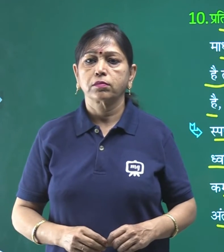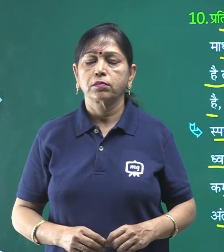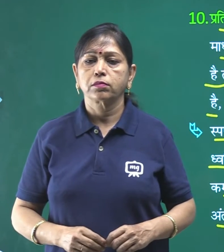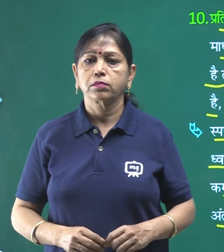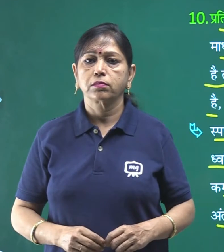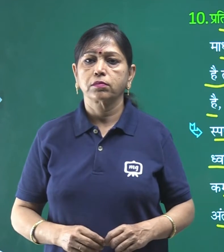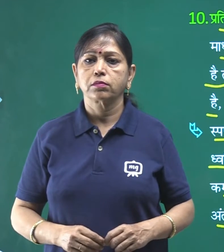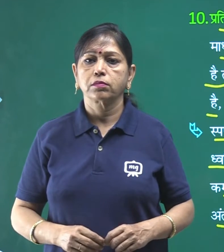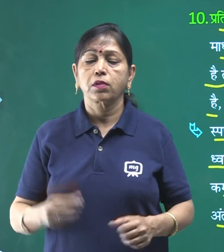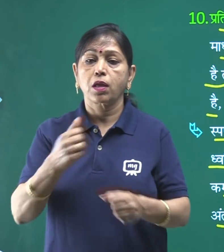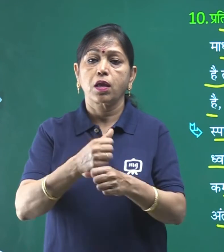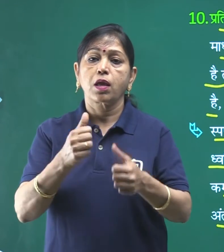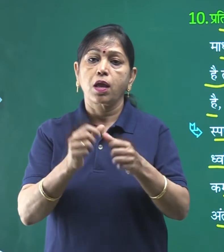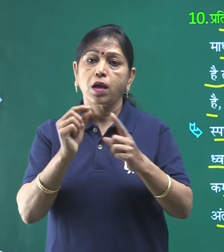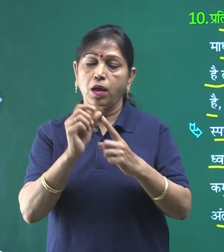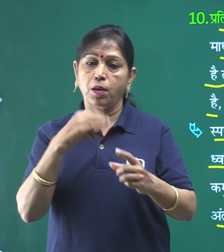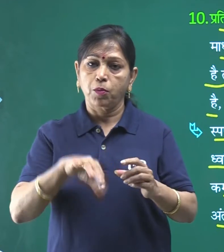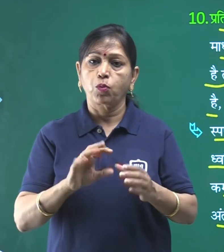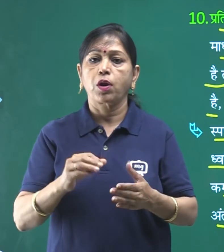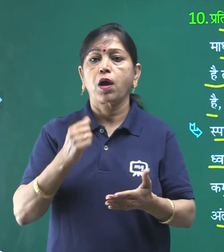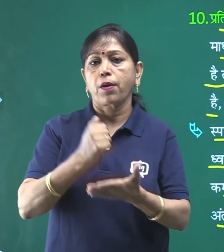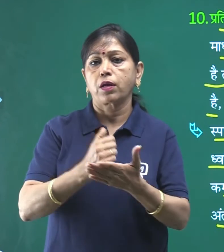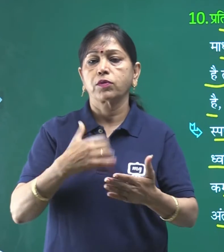अंतराल आवश्यक होना चाहिए।